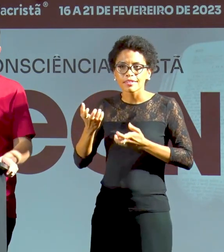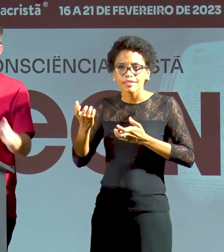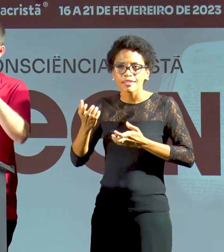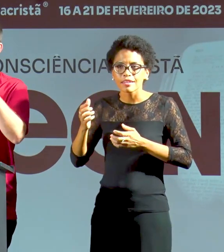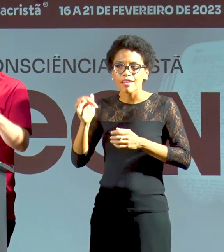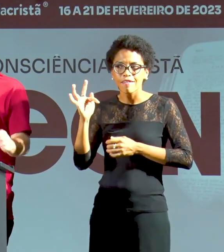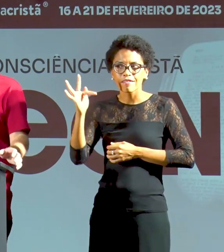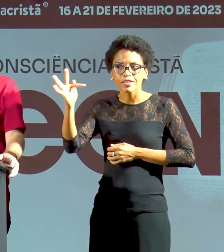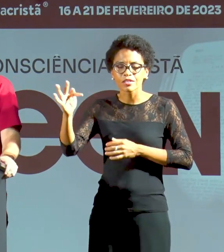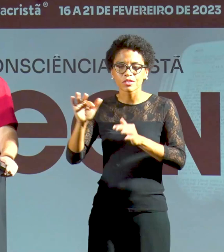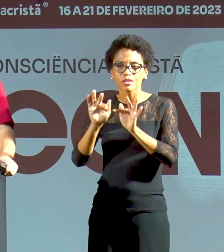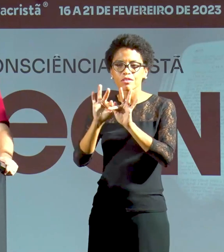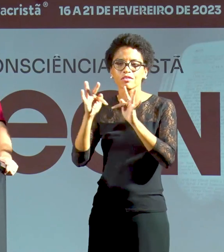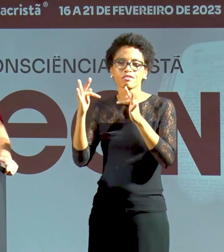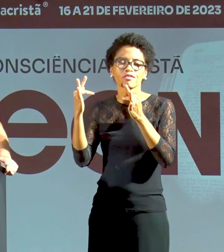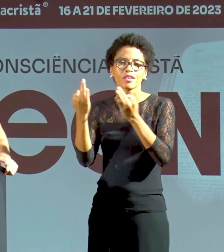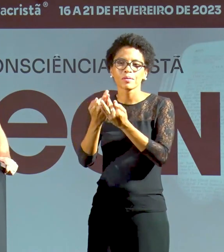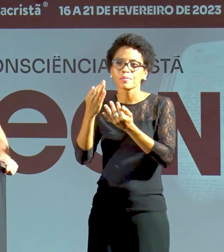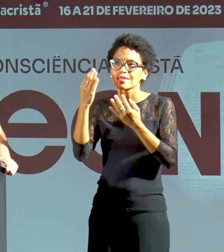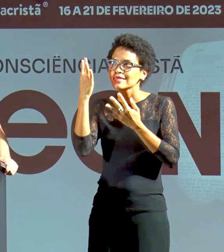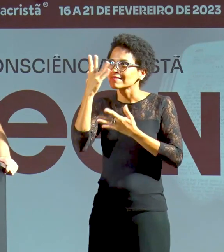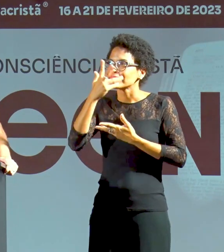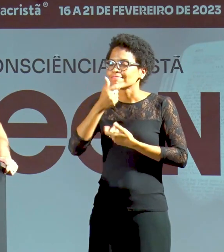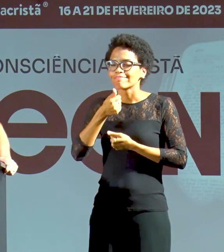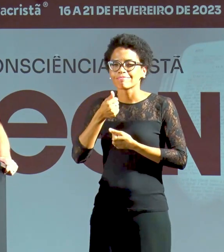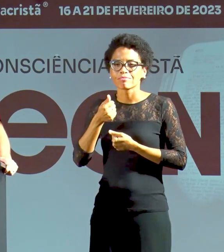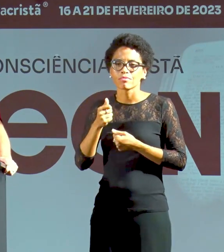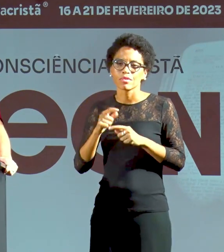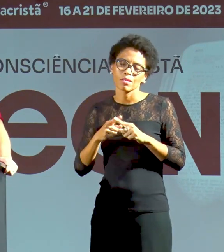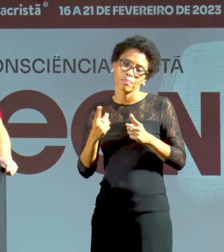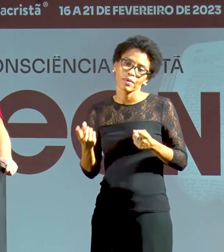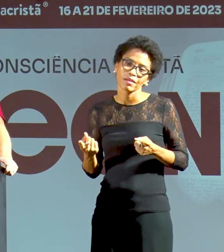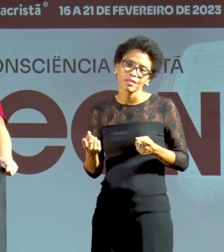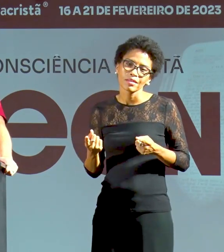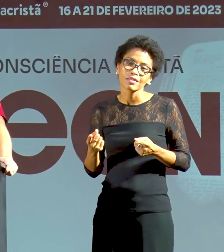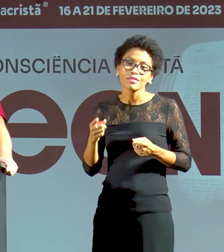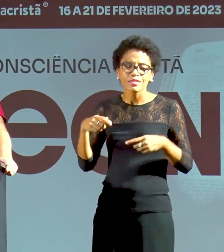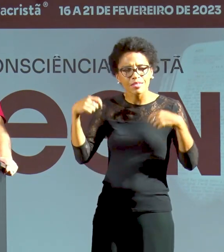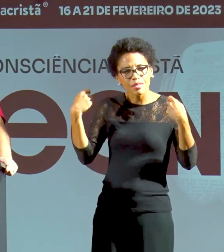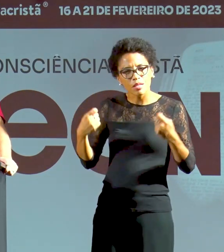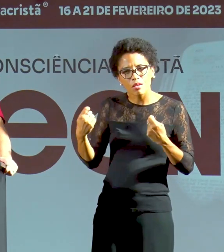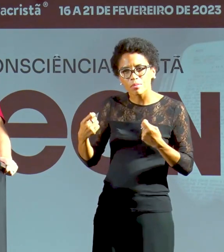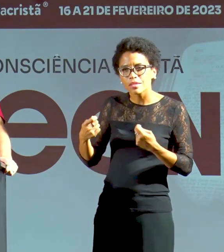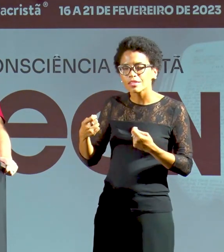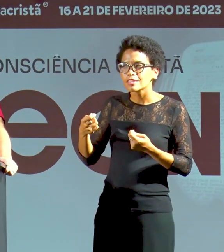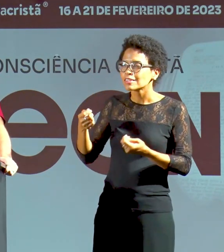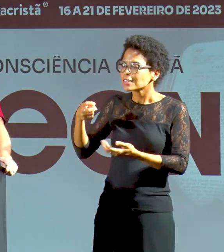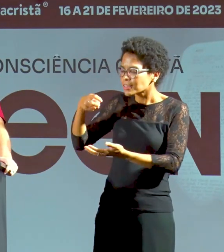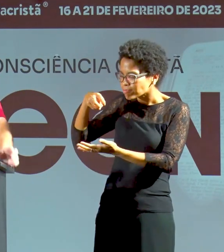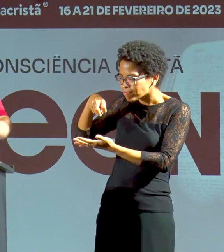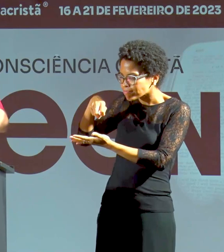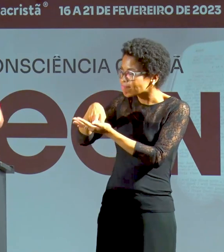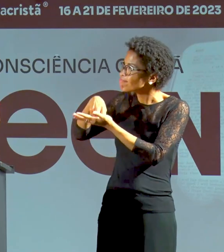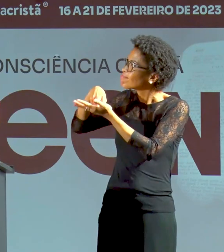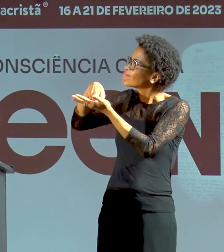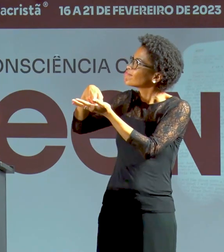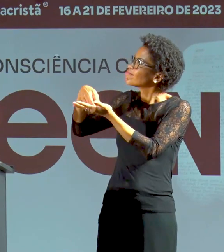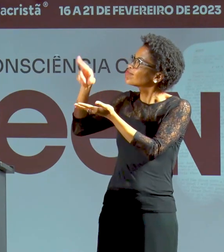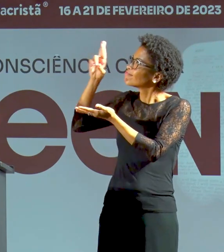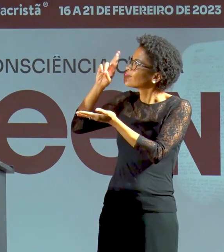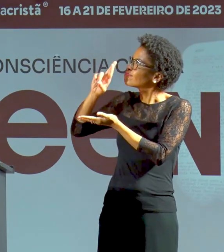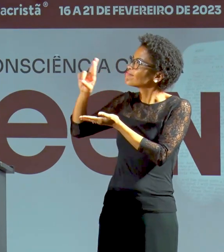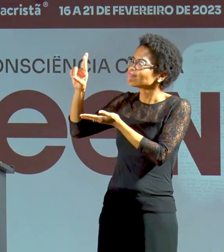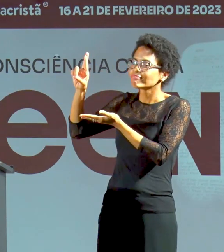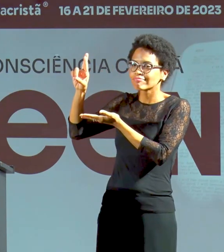mais linda que a minha Pois é então se renda ao Senhor busque